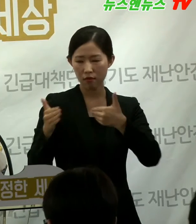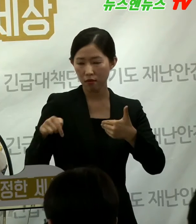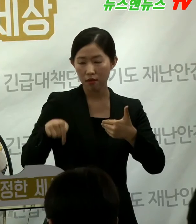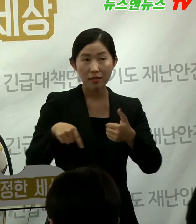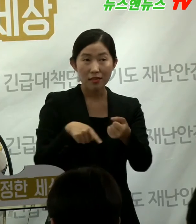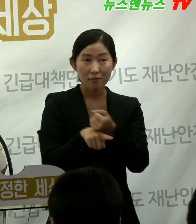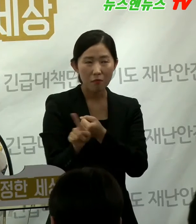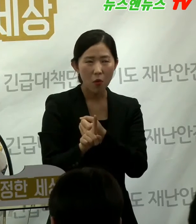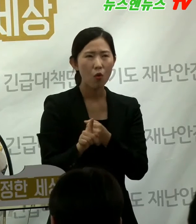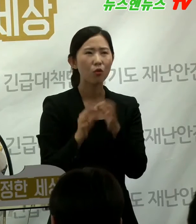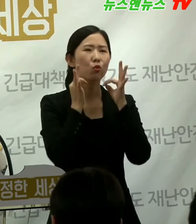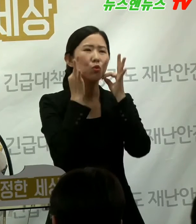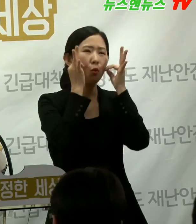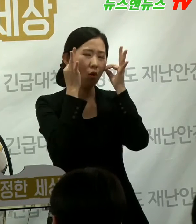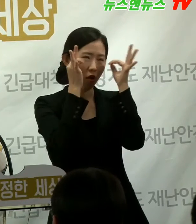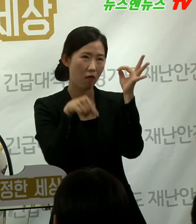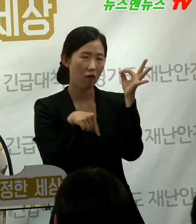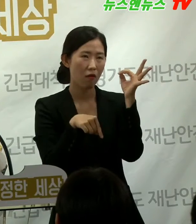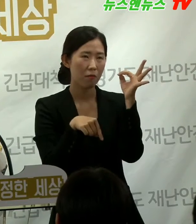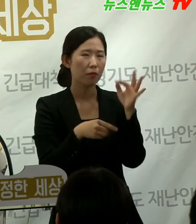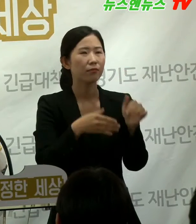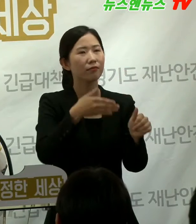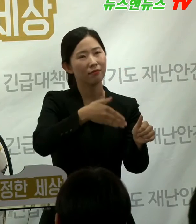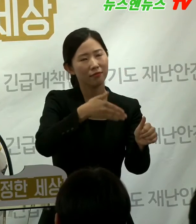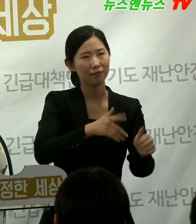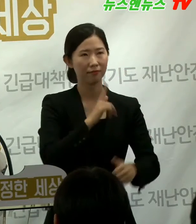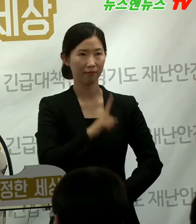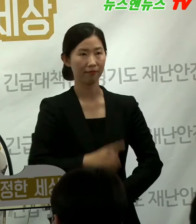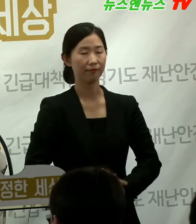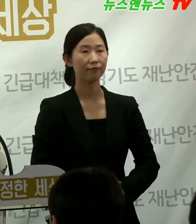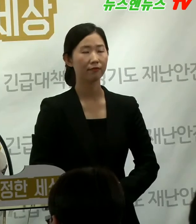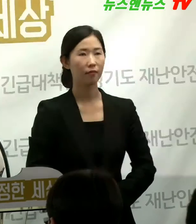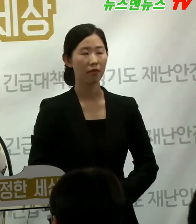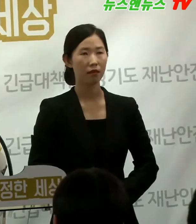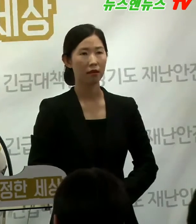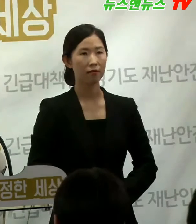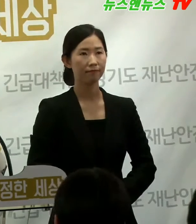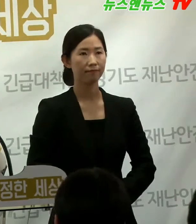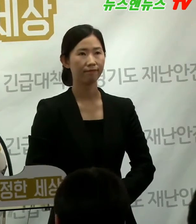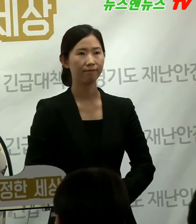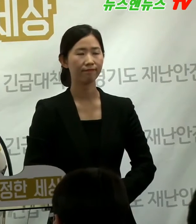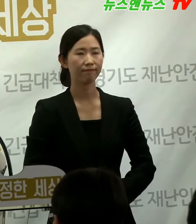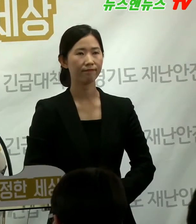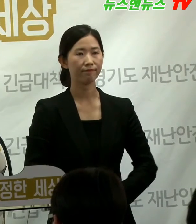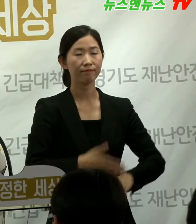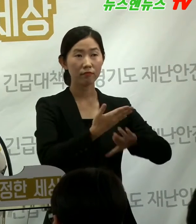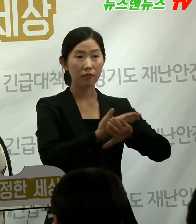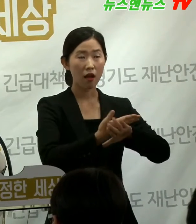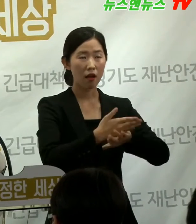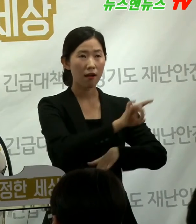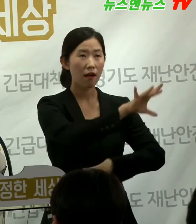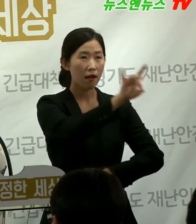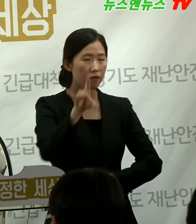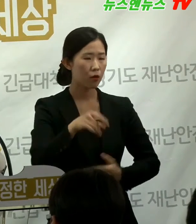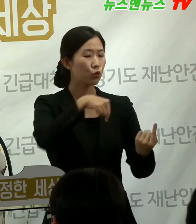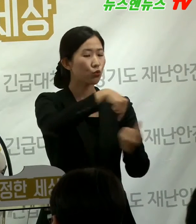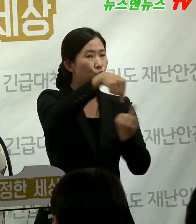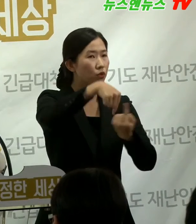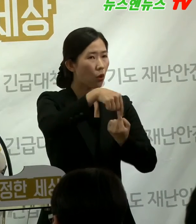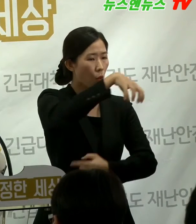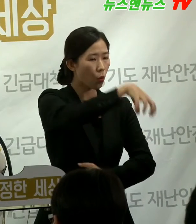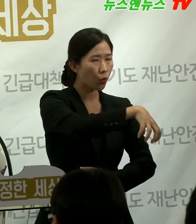권고사항이라고 볼 수 있겠습니다. 각 업체마다 또 업체의 개별 업체도 상황에 따라서